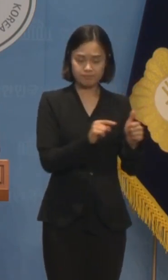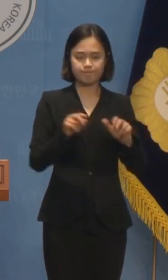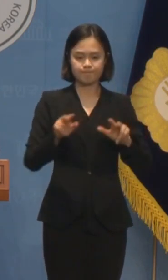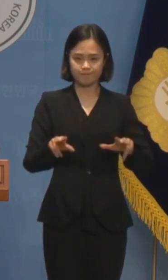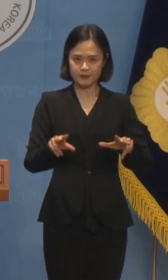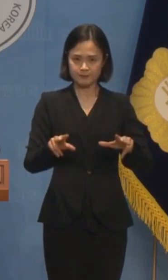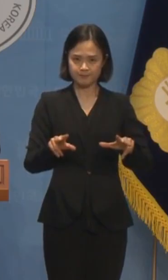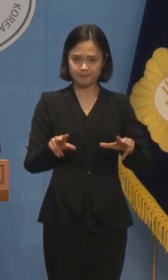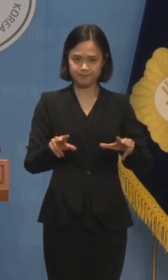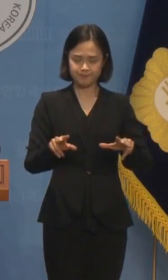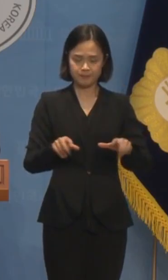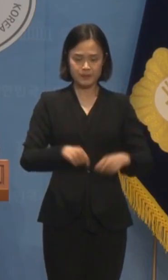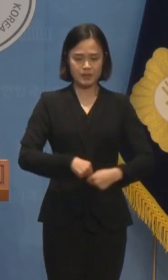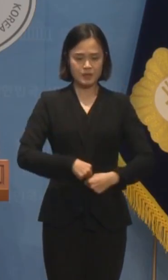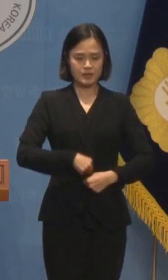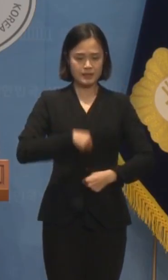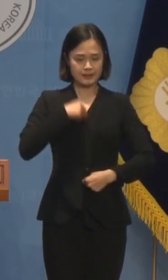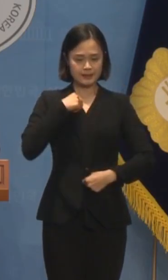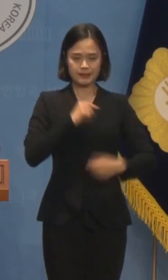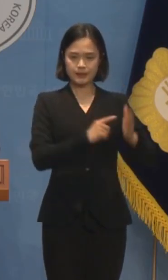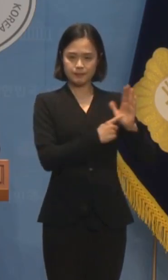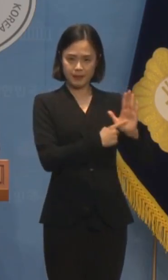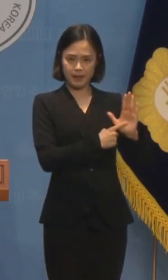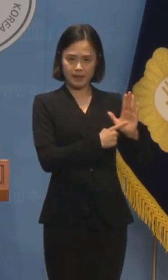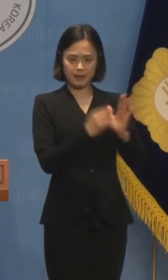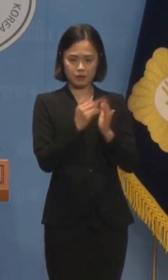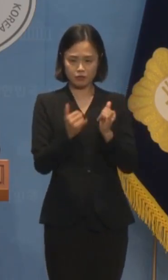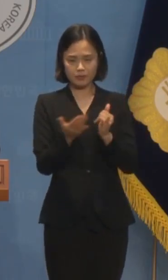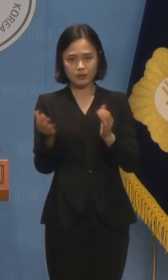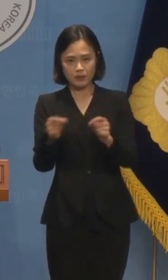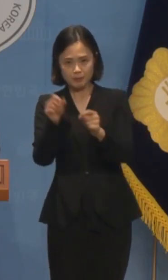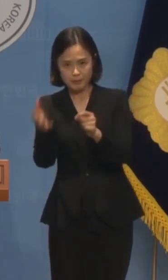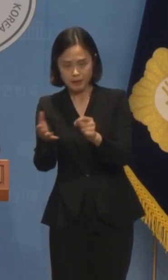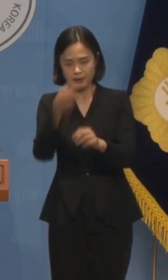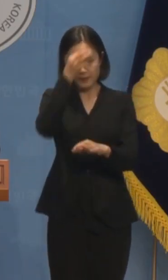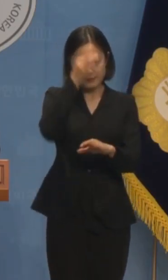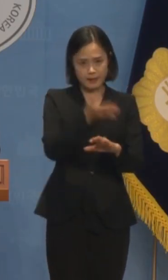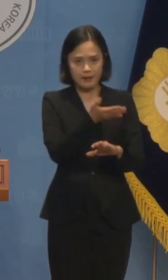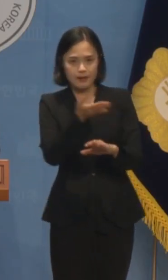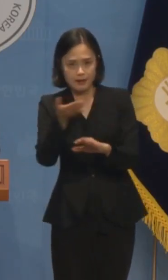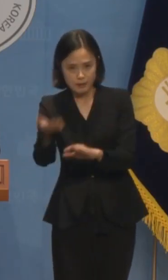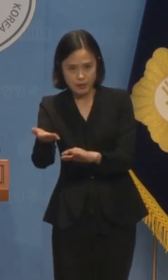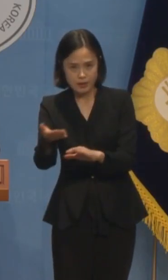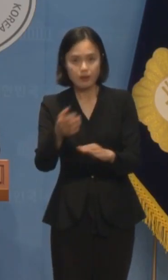하루빨리 국민께 책임 있는 사과와